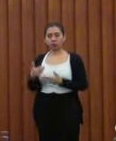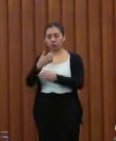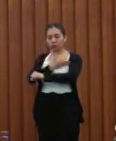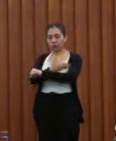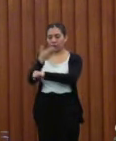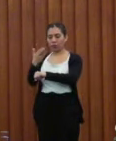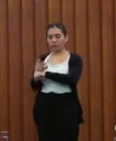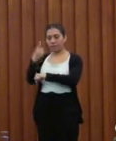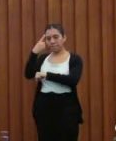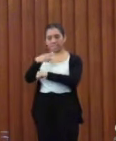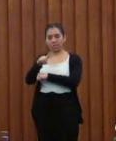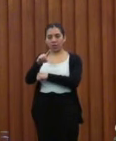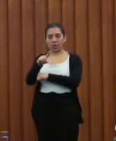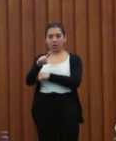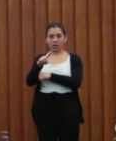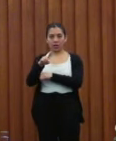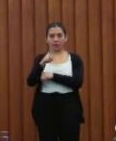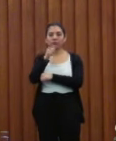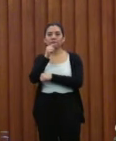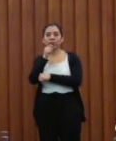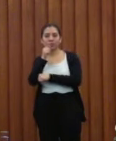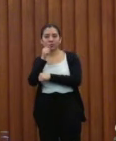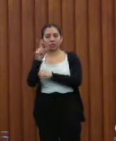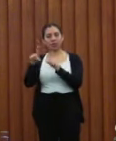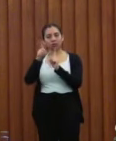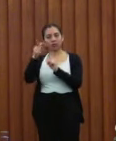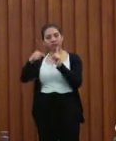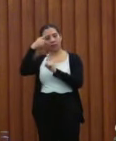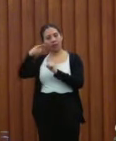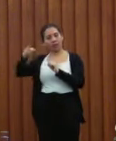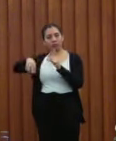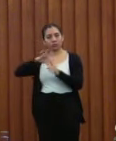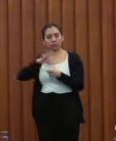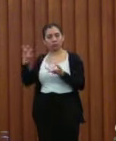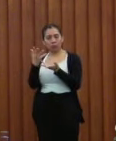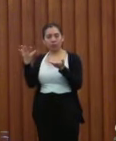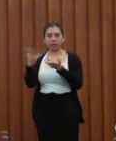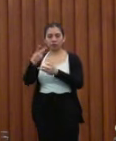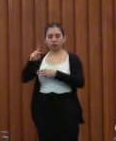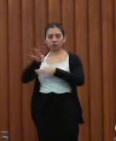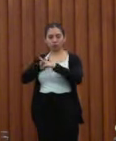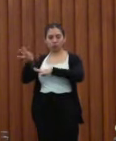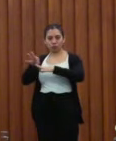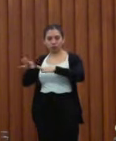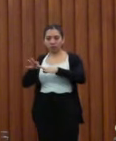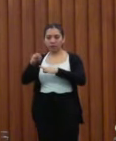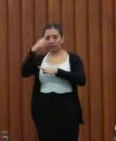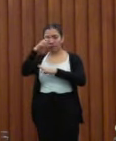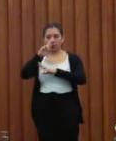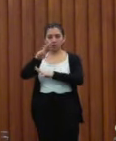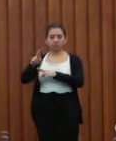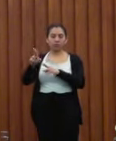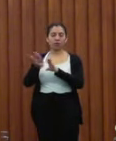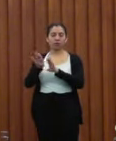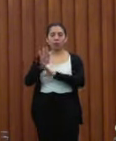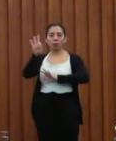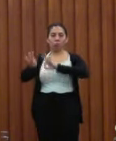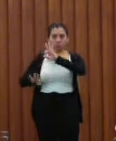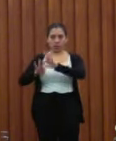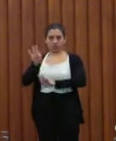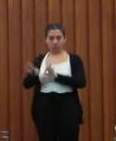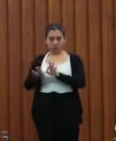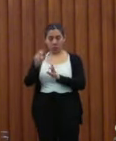de la República en la implementación de este protocolo. Esperamos que pronto la Fiscalía nos dé información